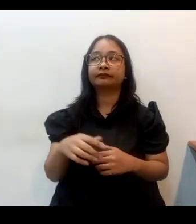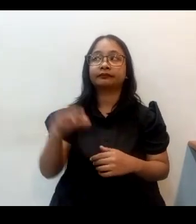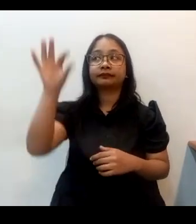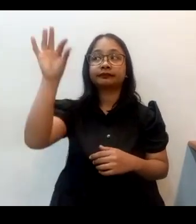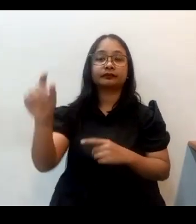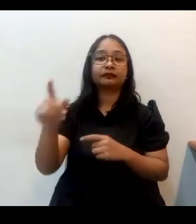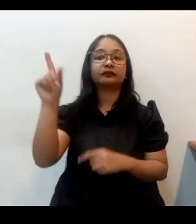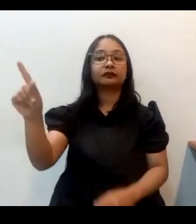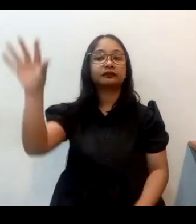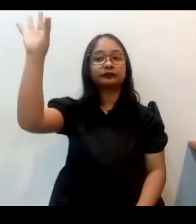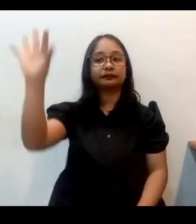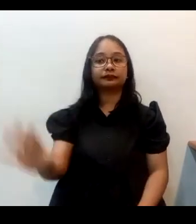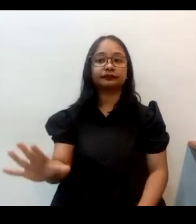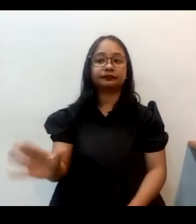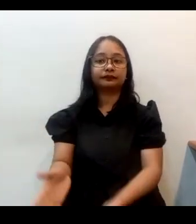there anyone